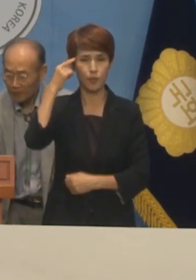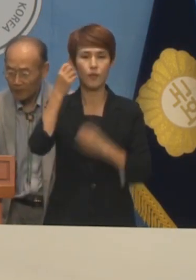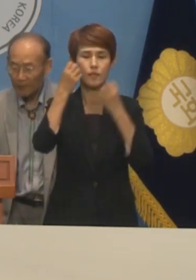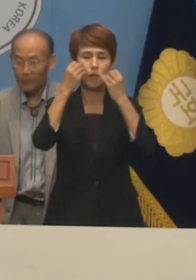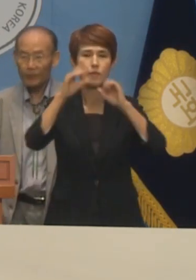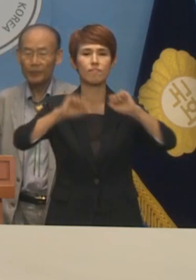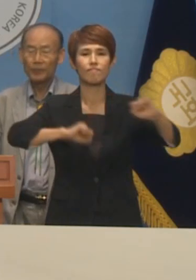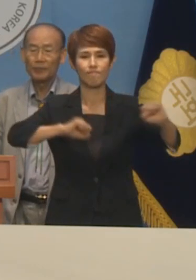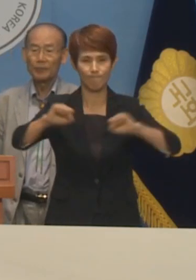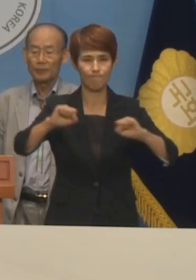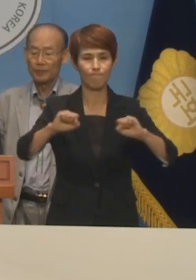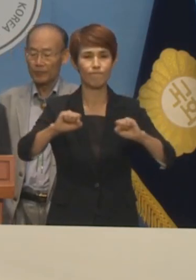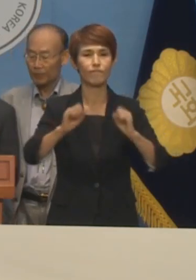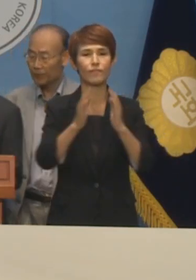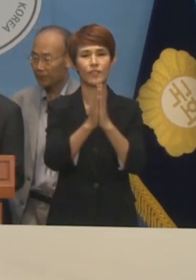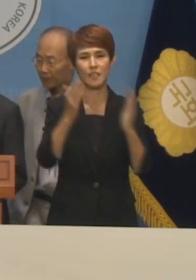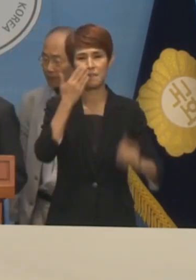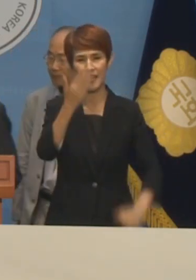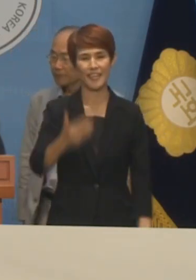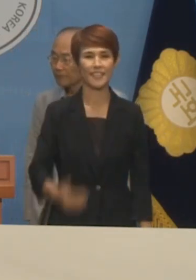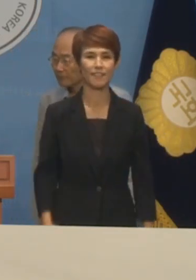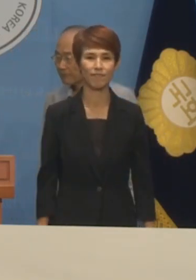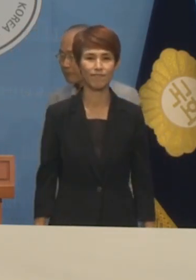자세로 나아갈 것이다.